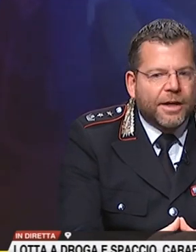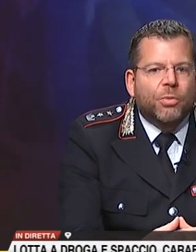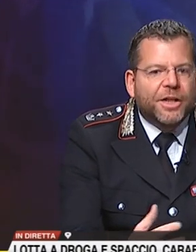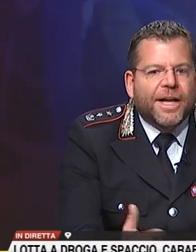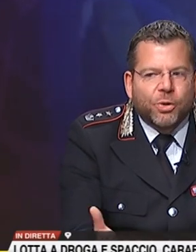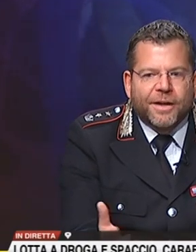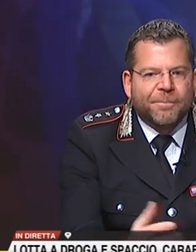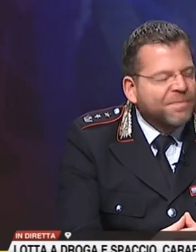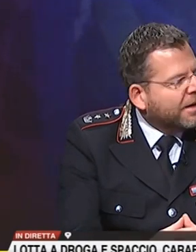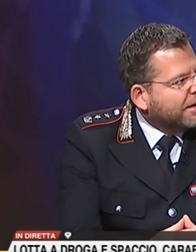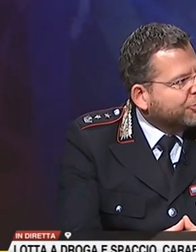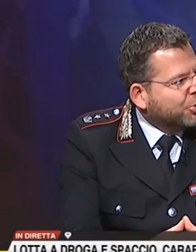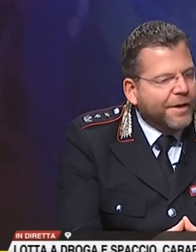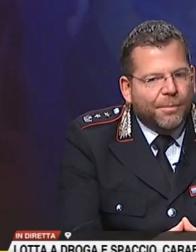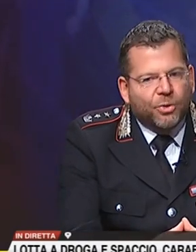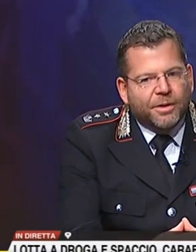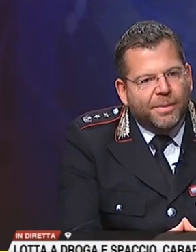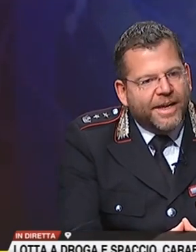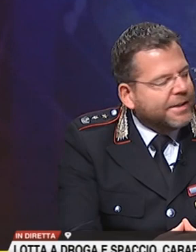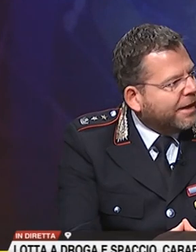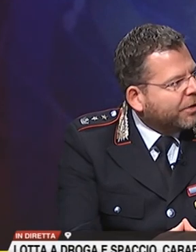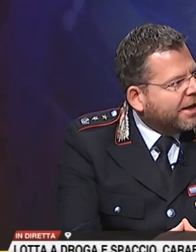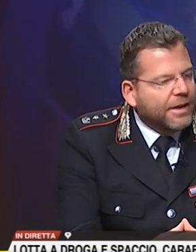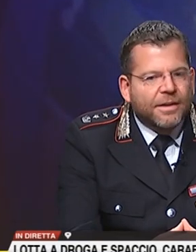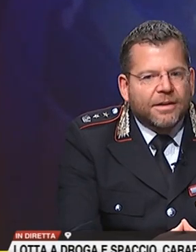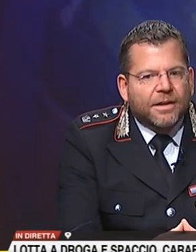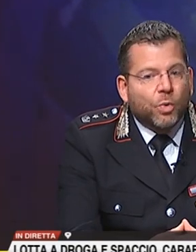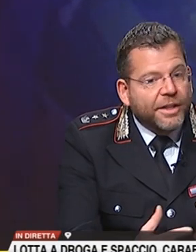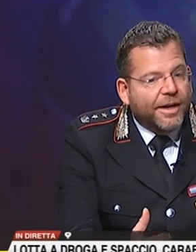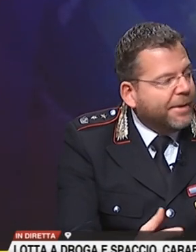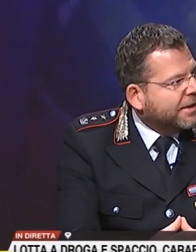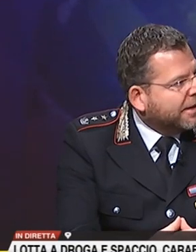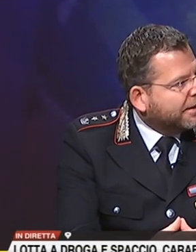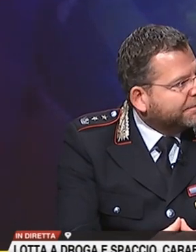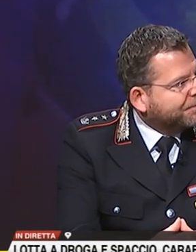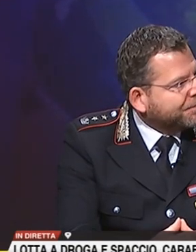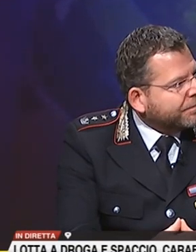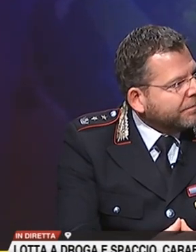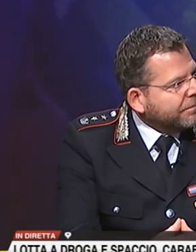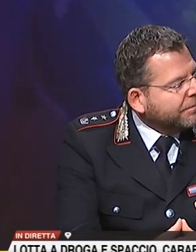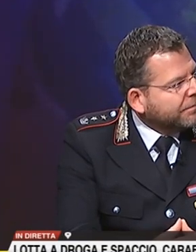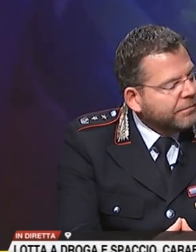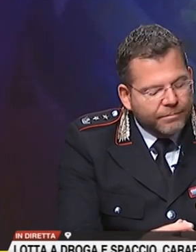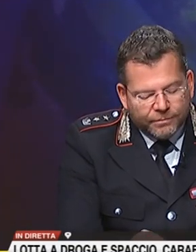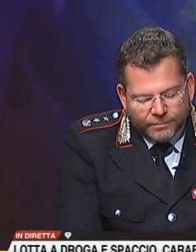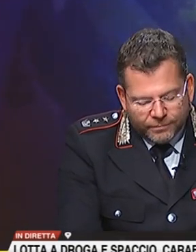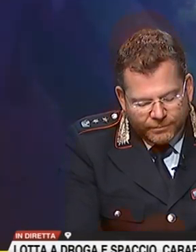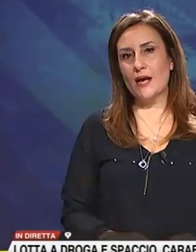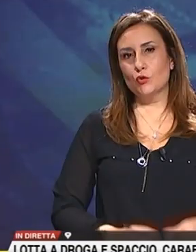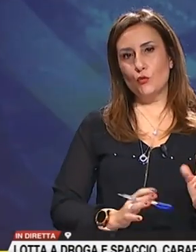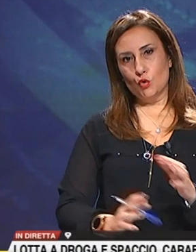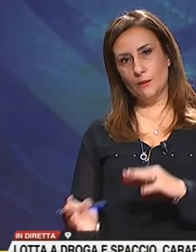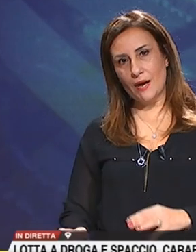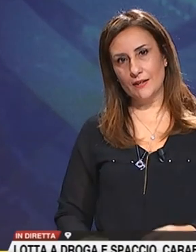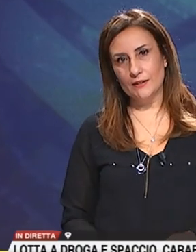sono le comunità dove ci troviamo impegnati a lavorare quotidianamente. Ecco, Abbiamo